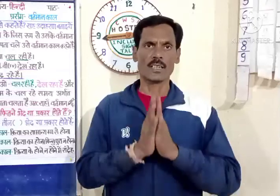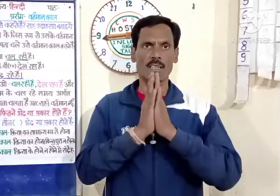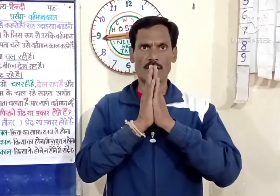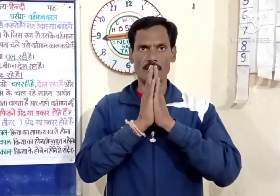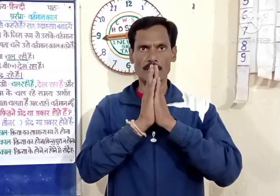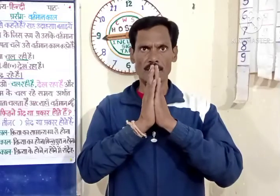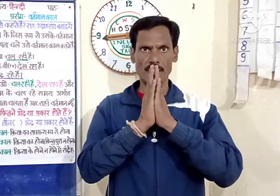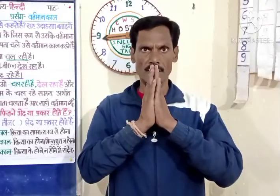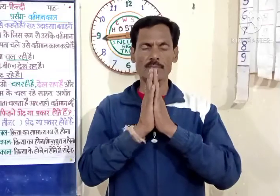नमस्ते।